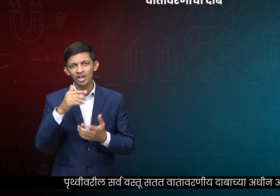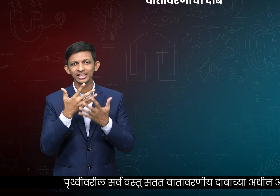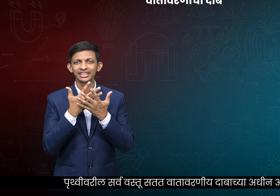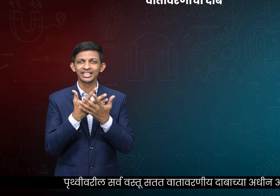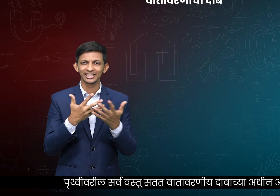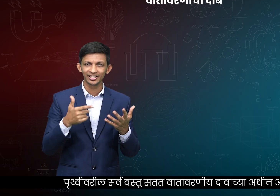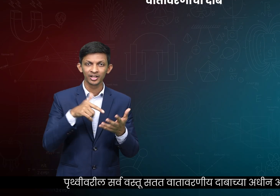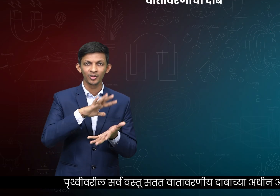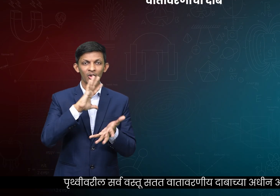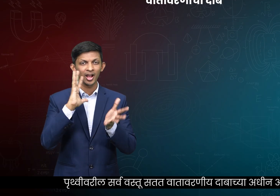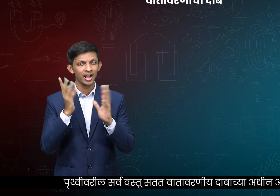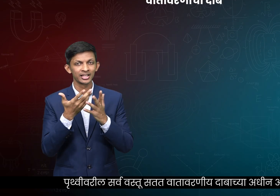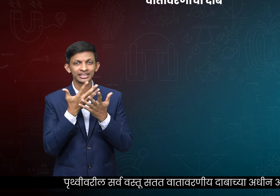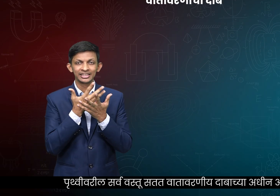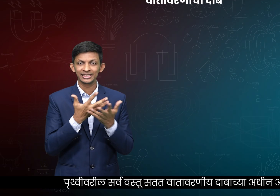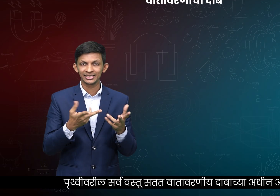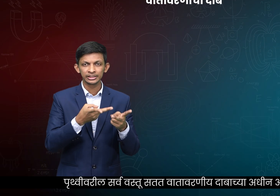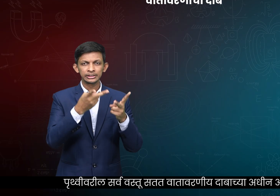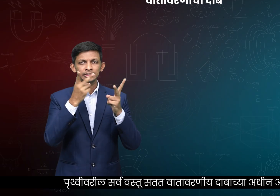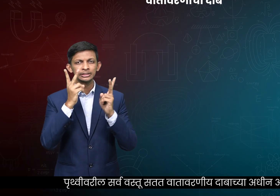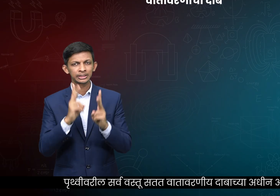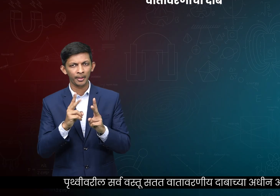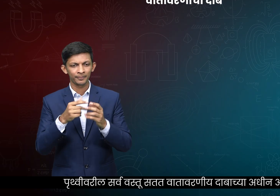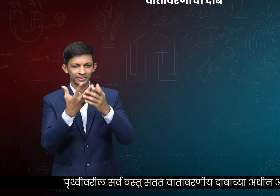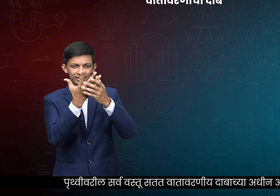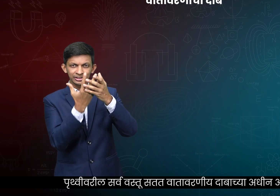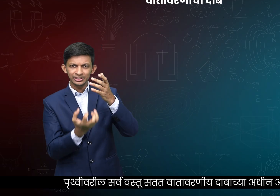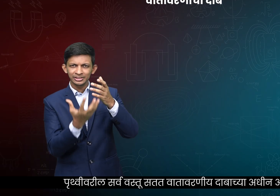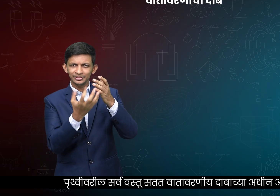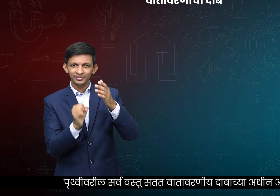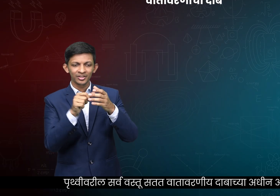पृथ्वीवरील सर्व वस्तू सतत वातावरणीय दाबाच्या अधीन असतात.